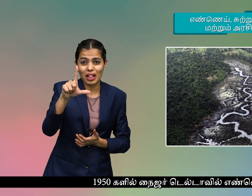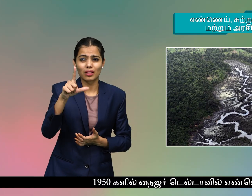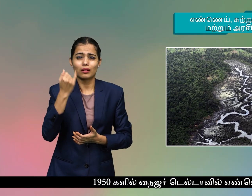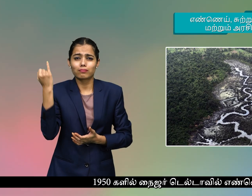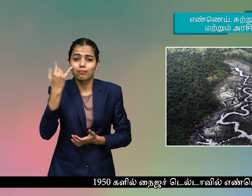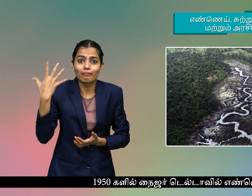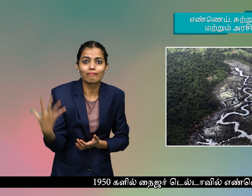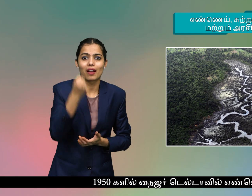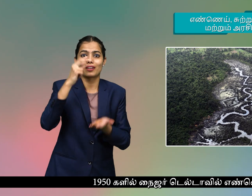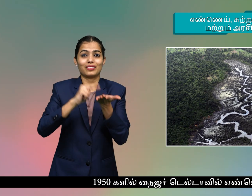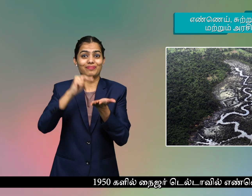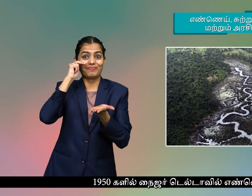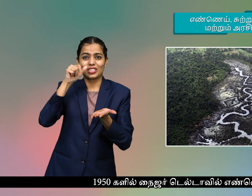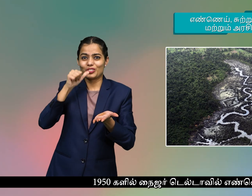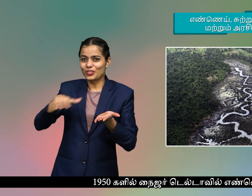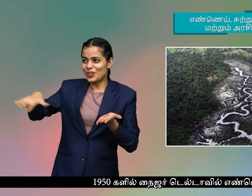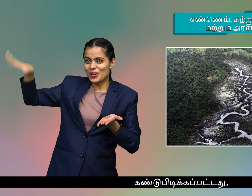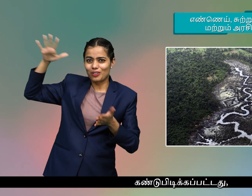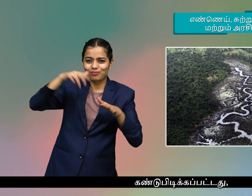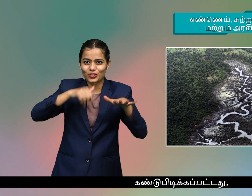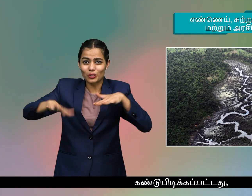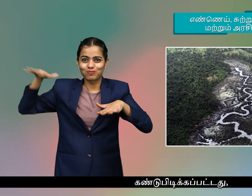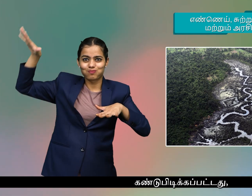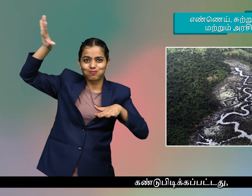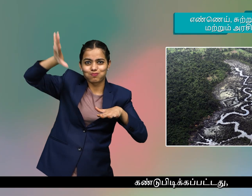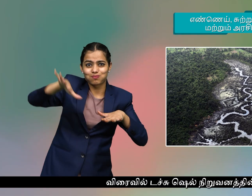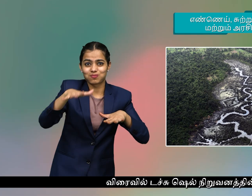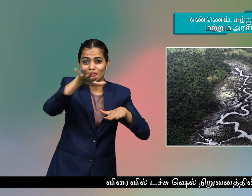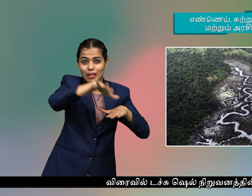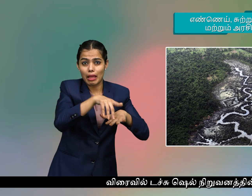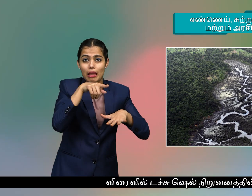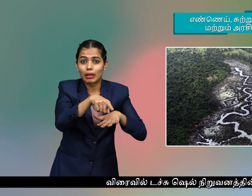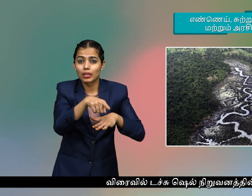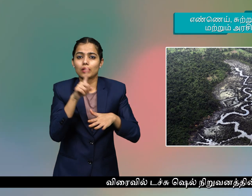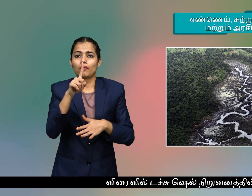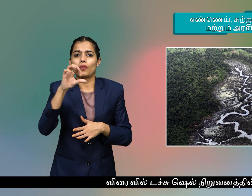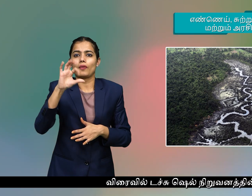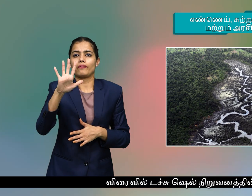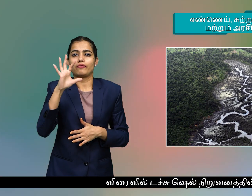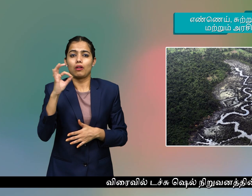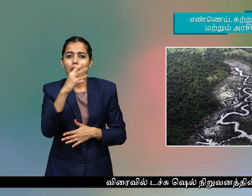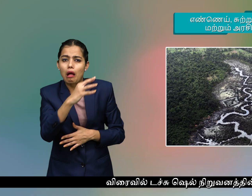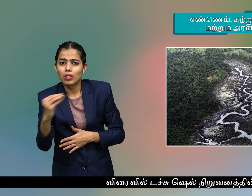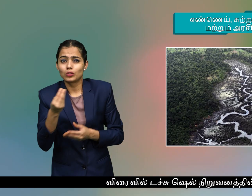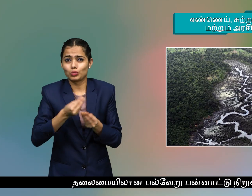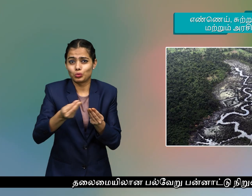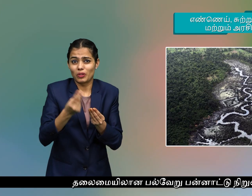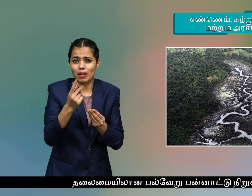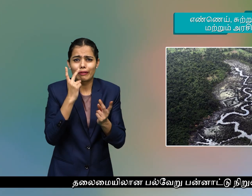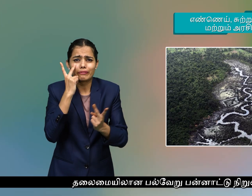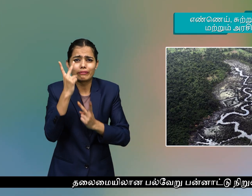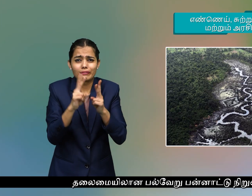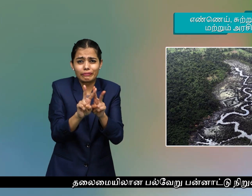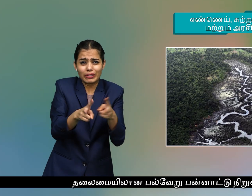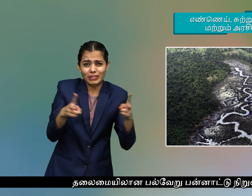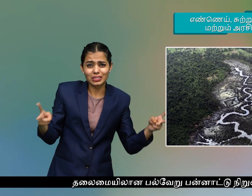1950களில் நைஜர் டெல்டாவில் எண்ணெய் கண்டுபிடிக்கப்பட்டது. விரைவில் டச்சு ஷெல் நிறுவனத்தின்